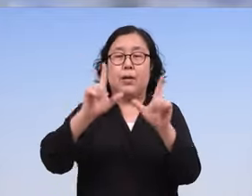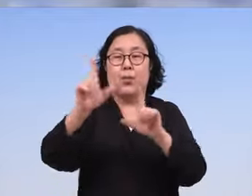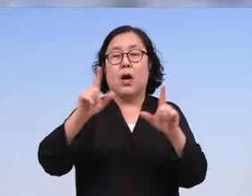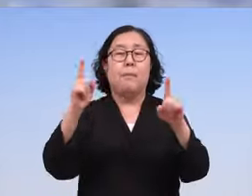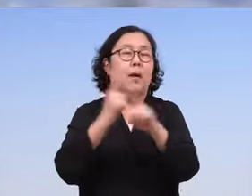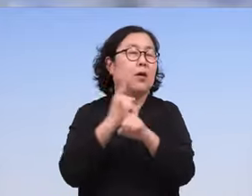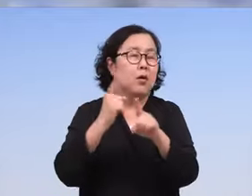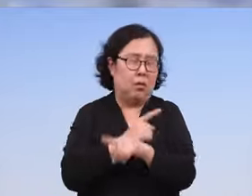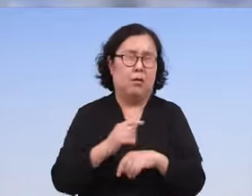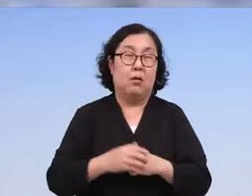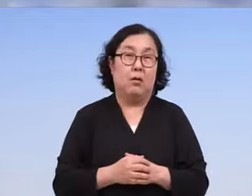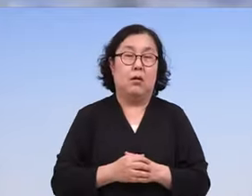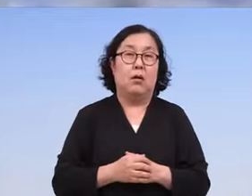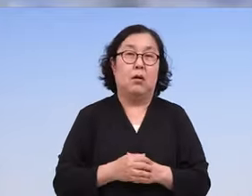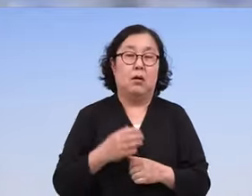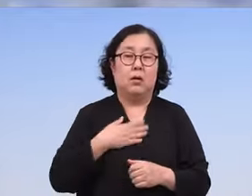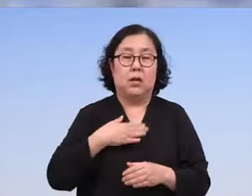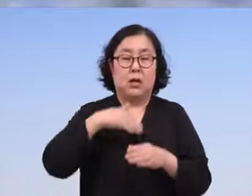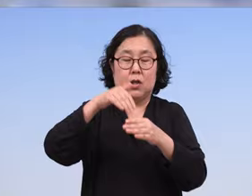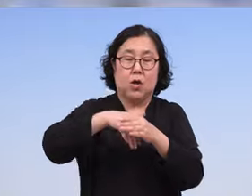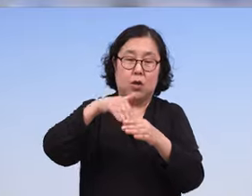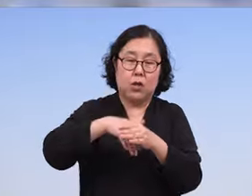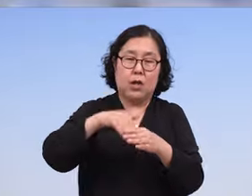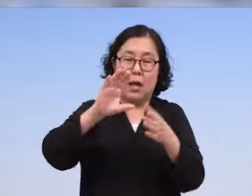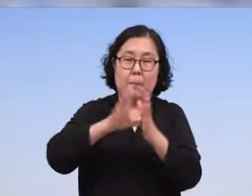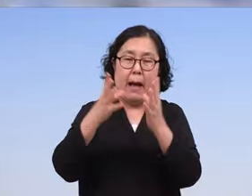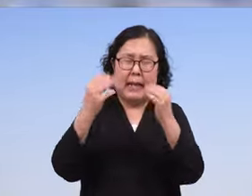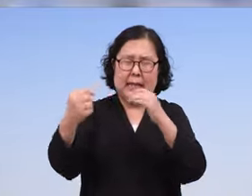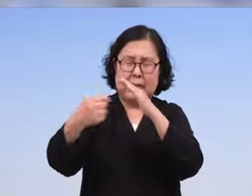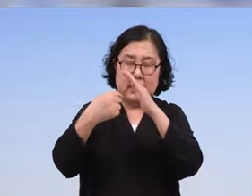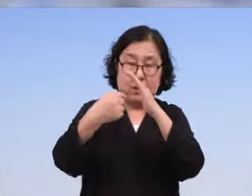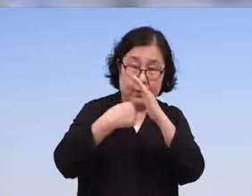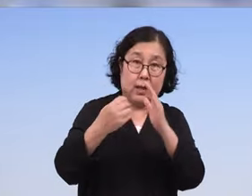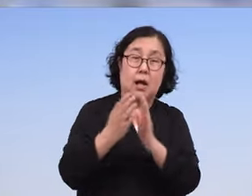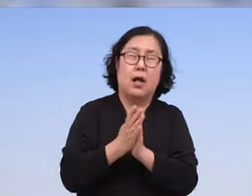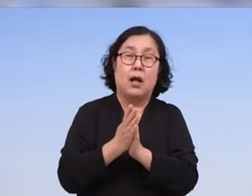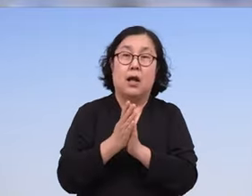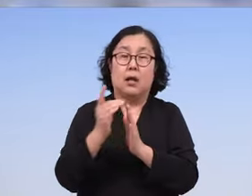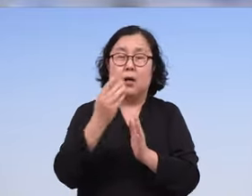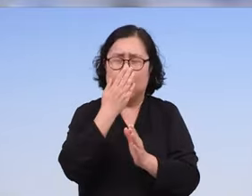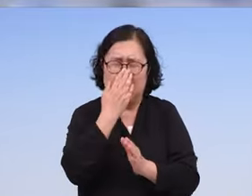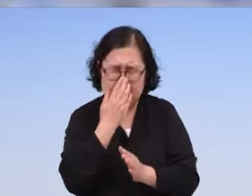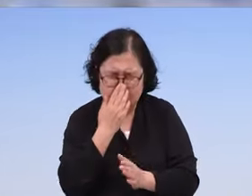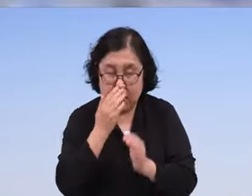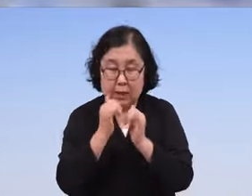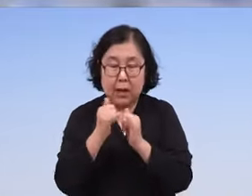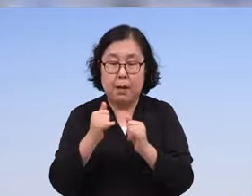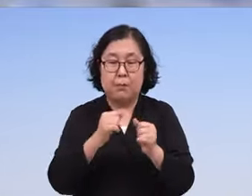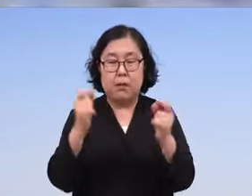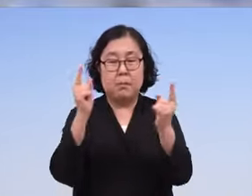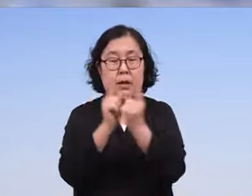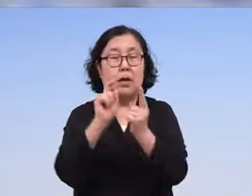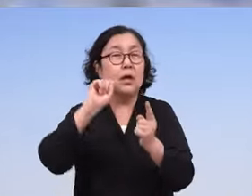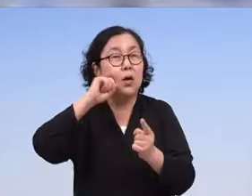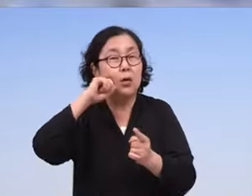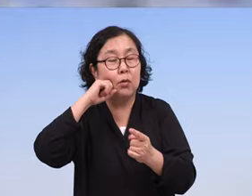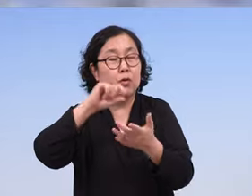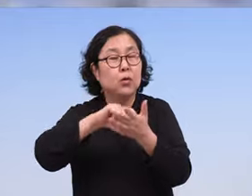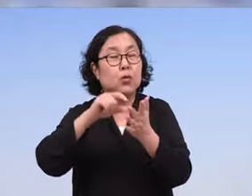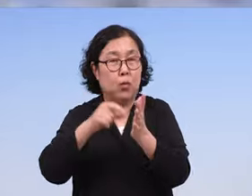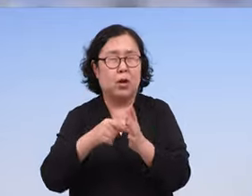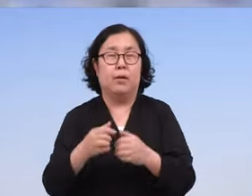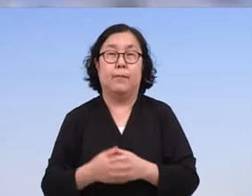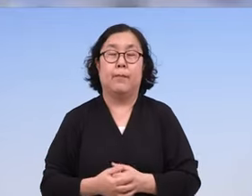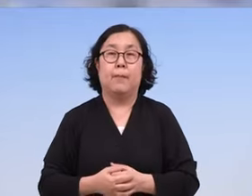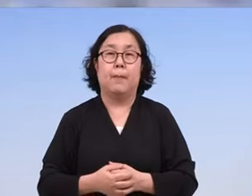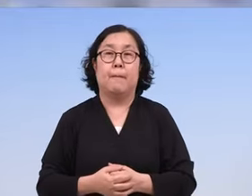봤거든요. 저한테 선거 때 얼마나 많이 다녀가는지 아십니까? 그렇게 겸손한 분들을 난 만나기가 어려워요.